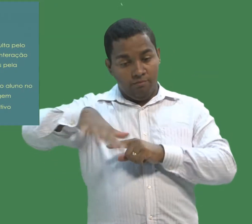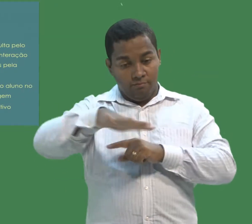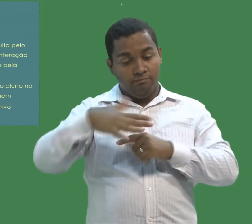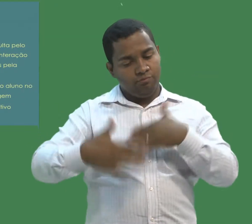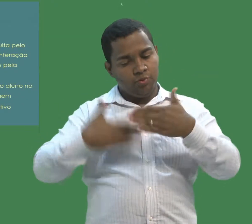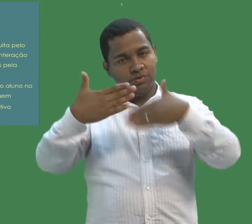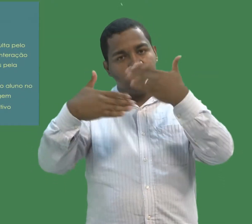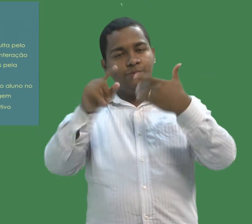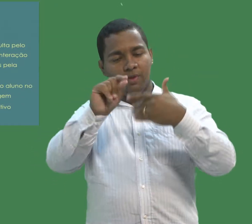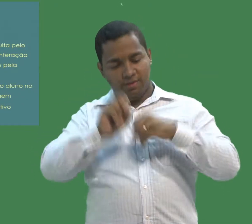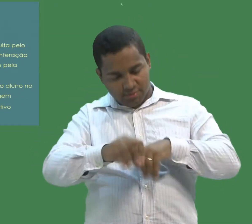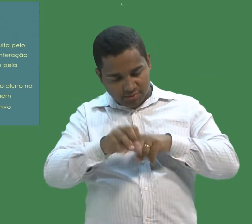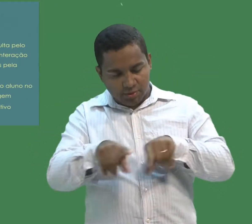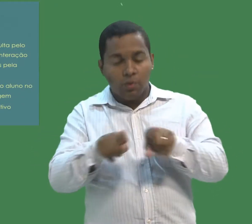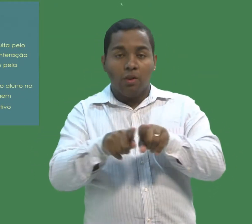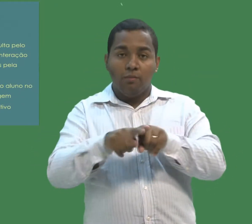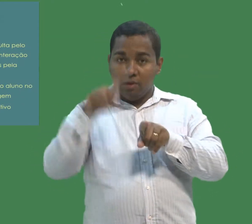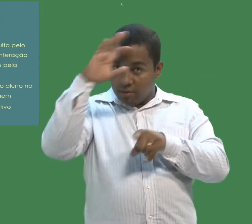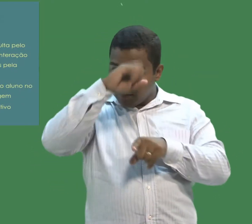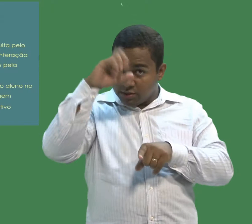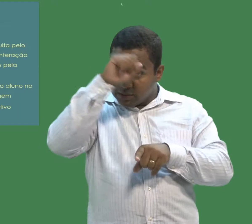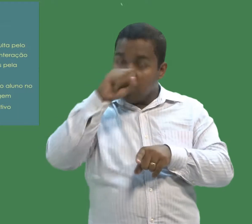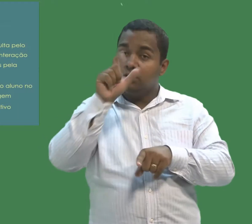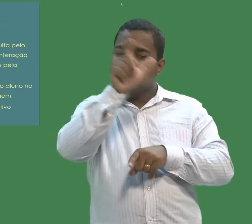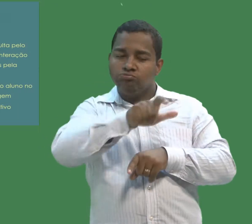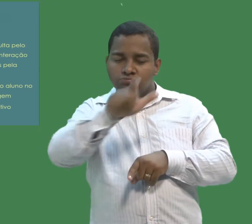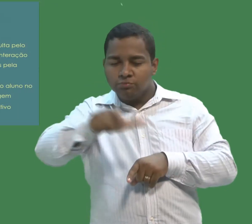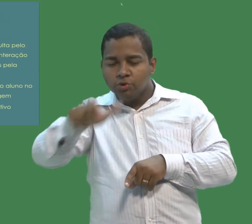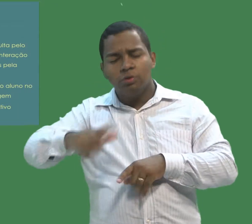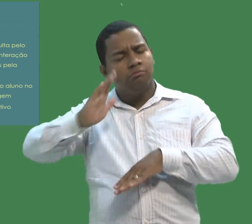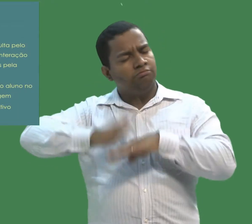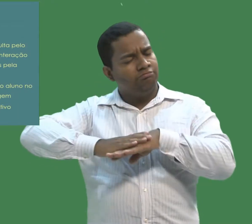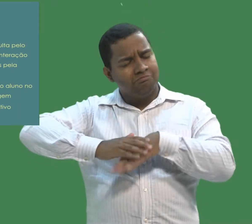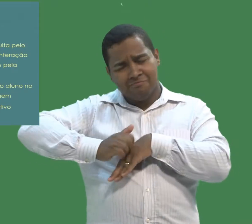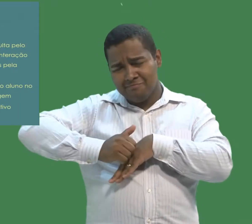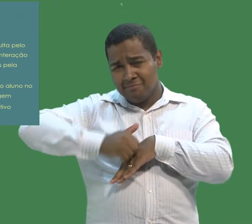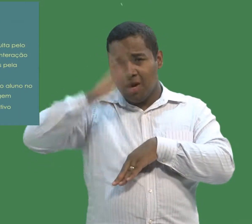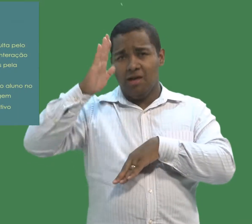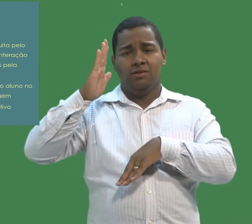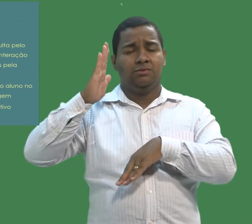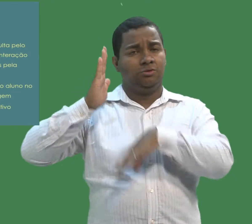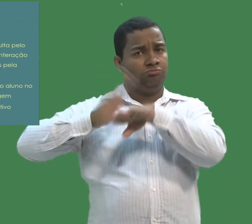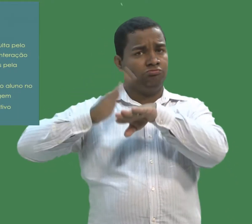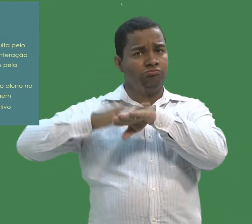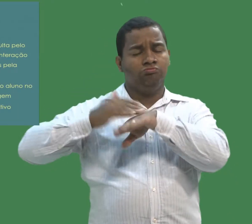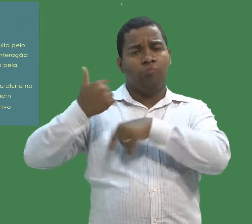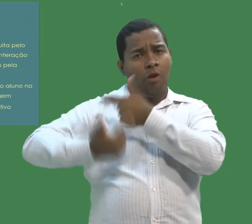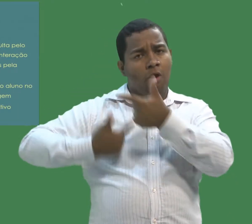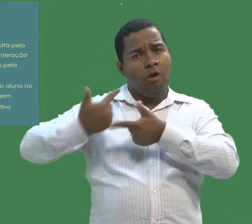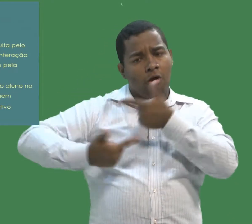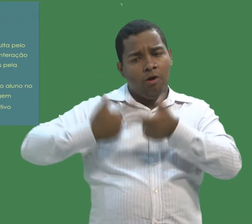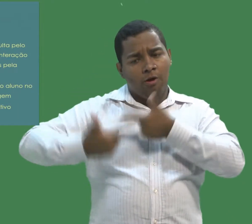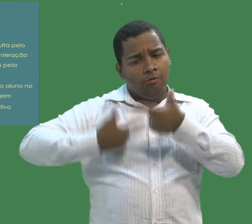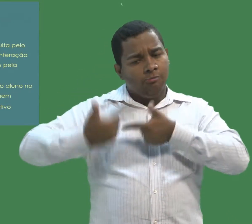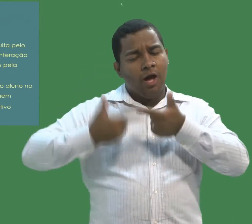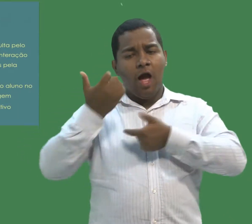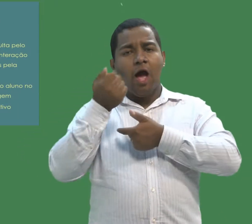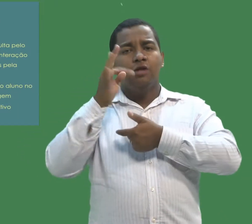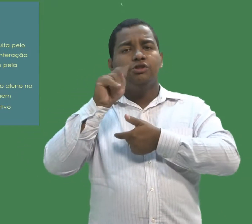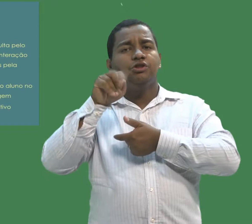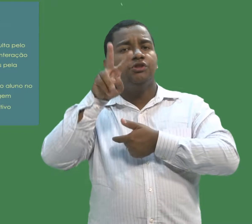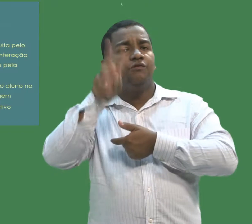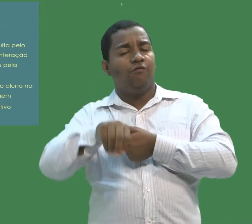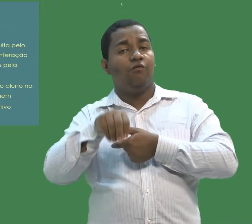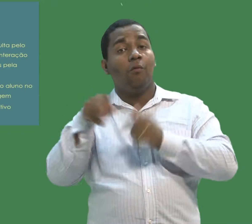O sujeito é mais ativo, o sujeito é mais que ativo, é interativo. Tá? Então, situando aqui também a visão de Vygotsky